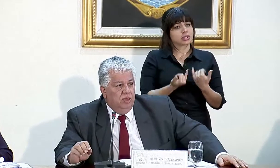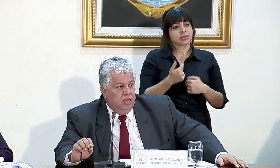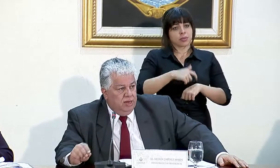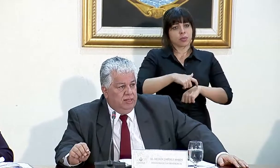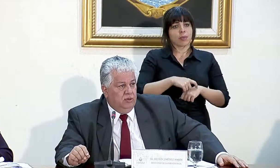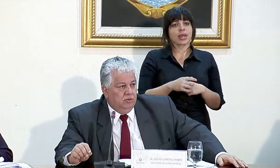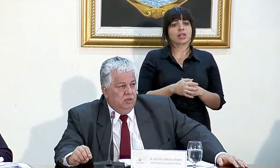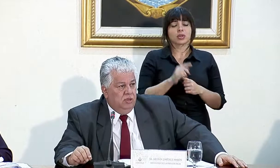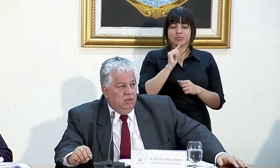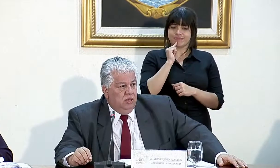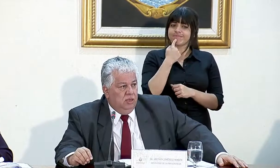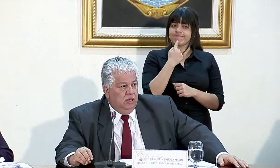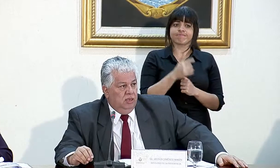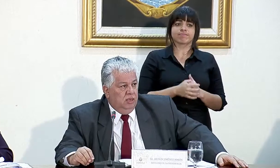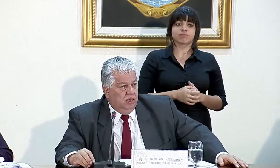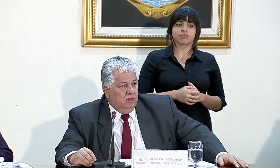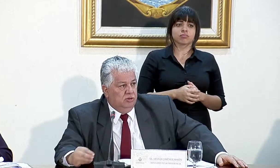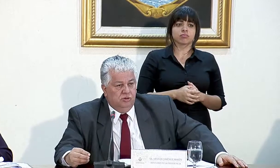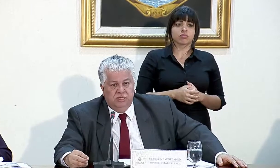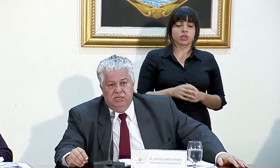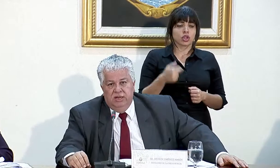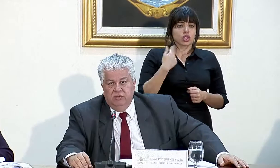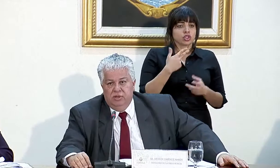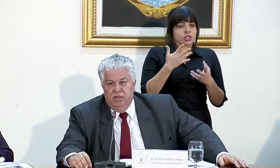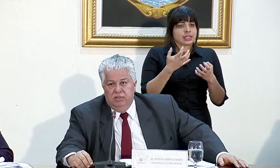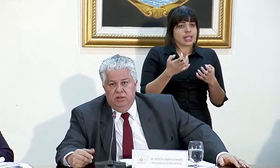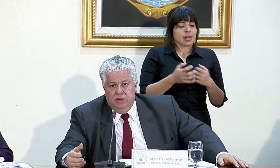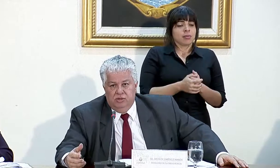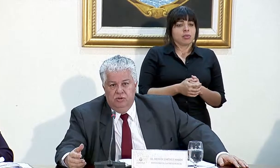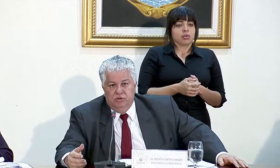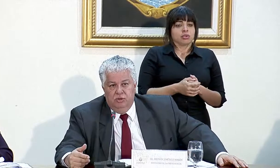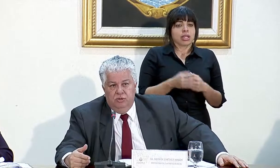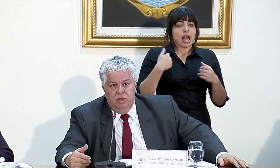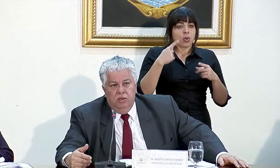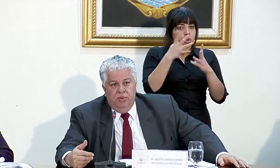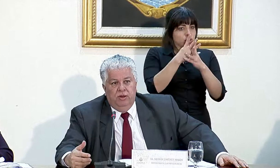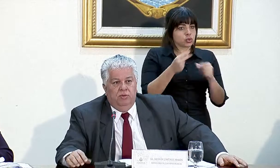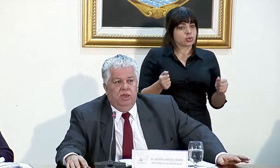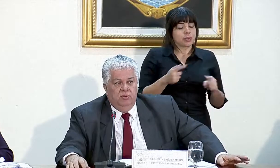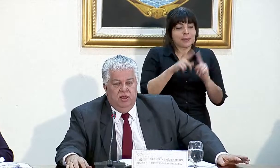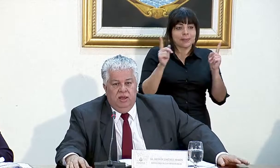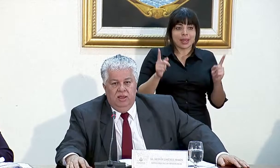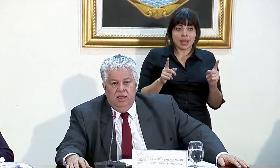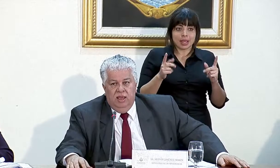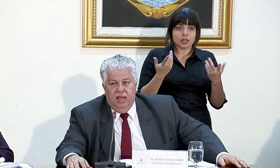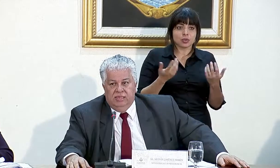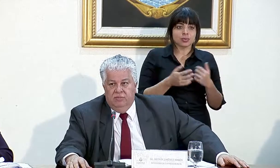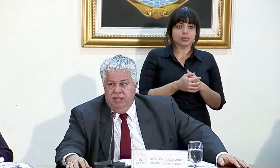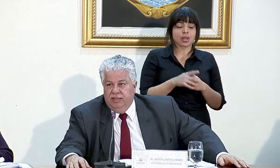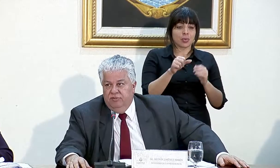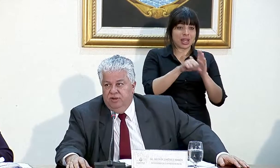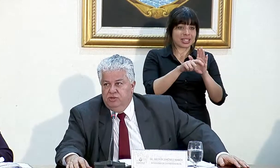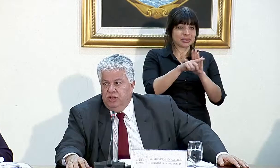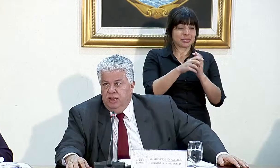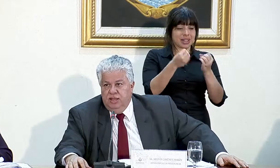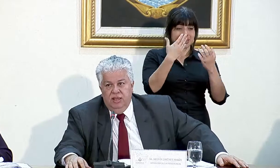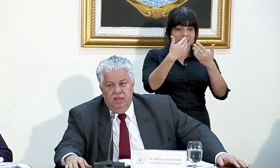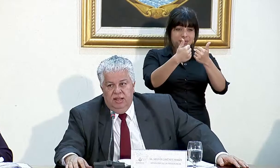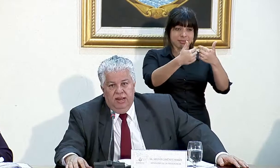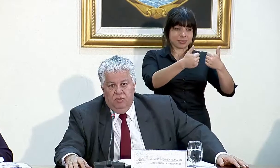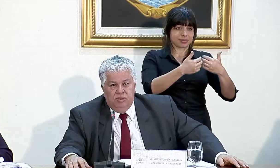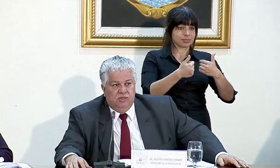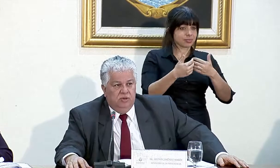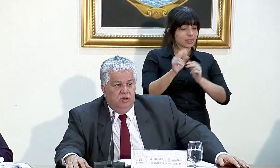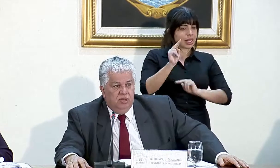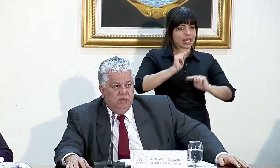momento críticos, que nosotros quisiéramos tener una solución, pero en una asamblea tan fraccionada,